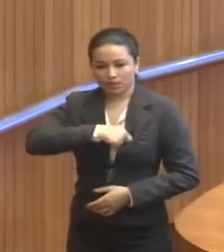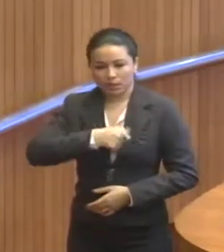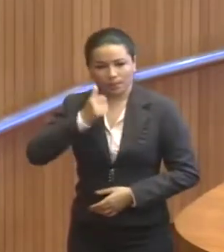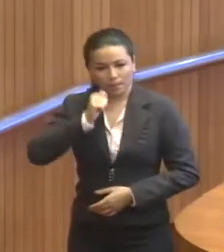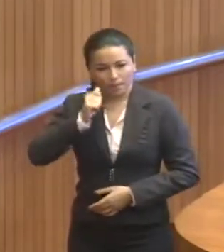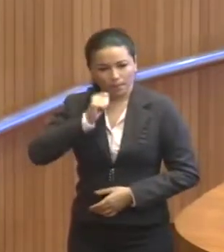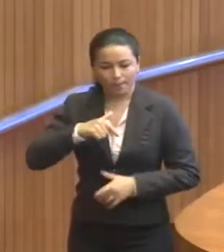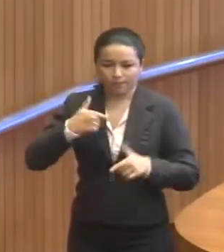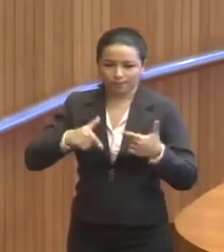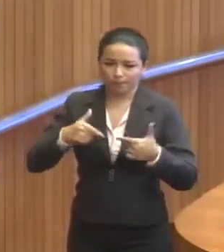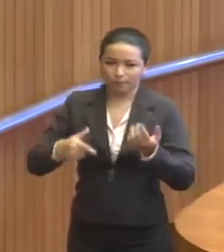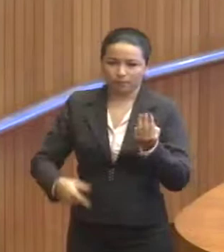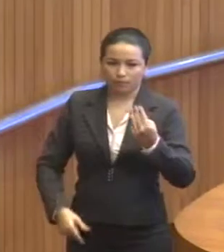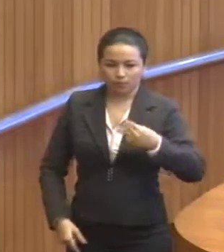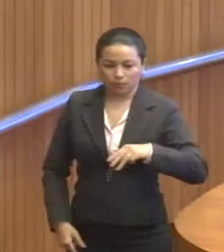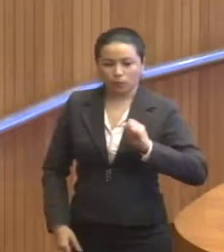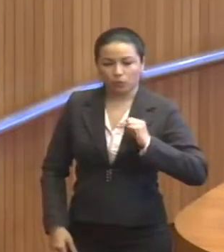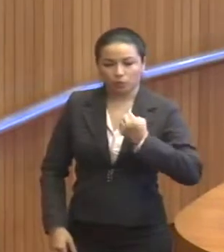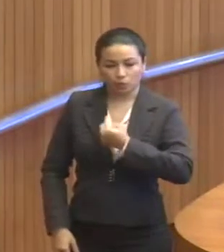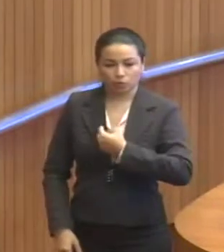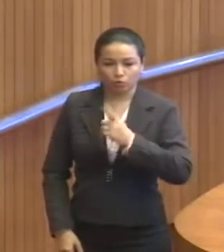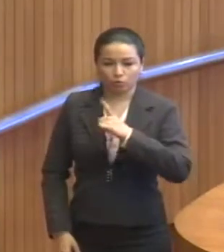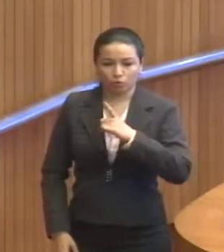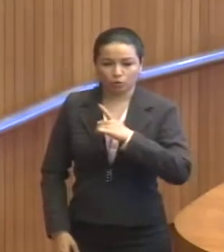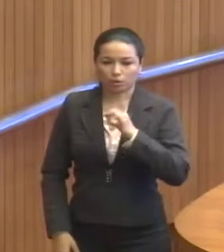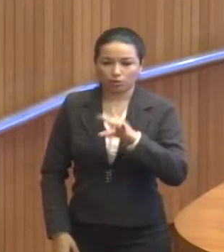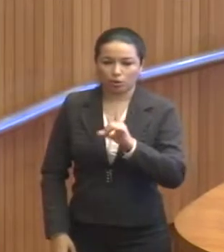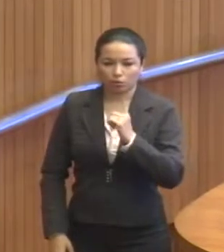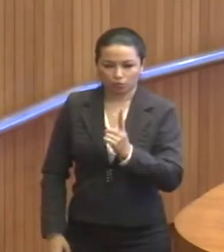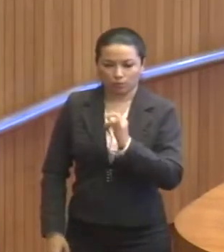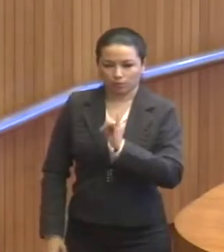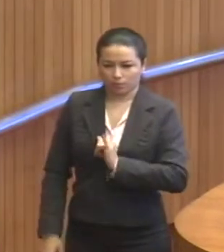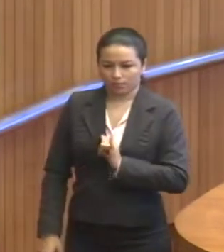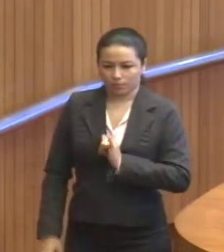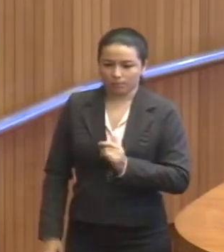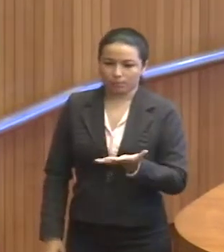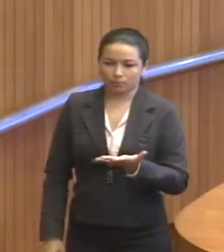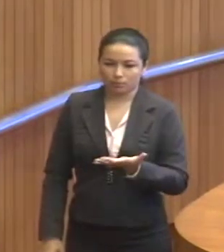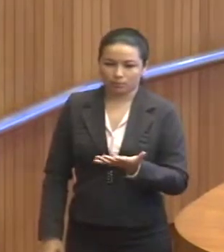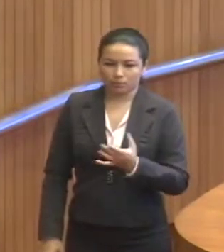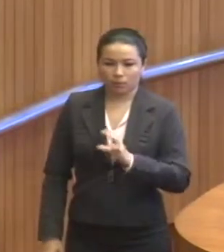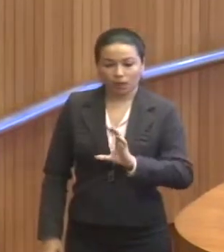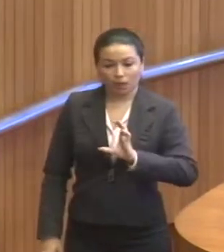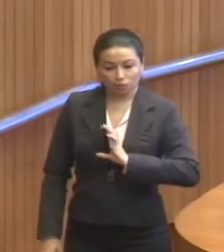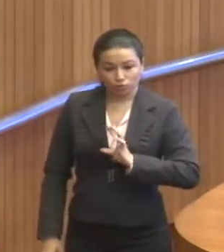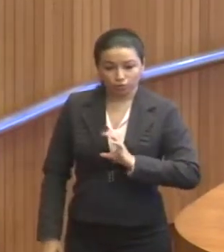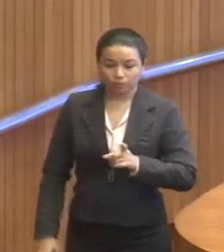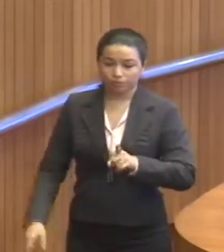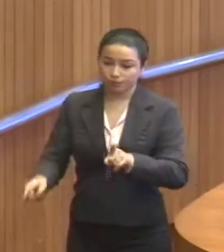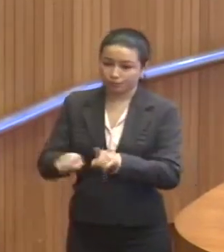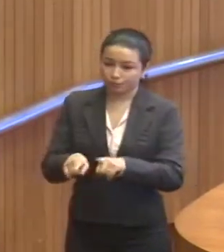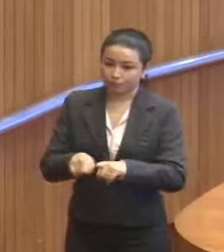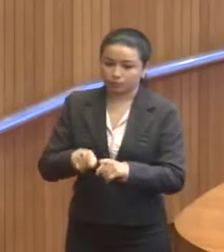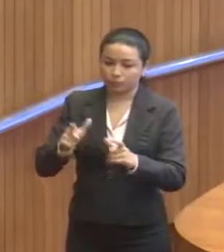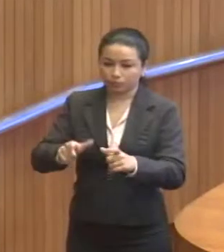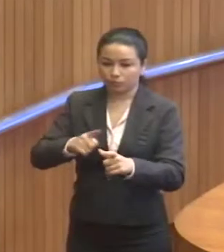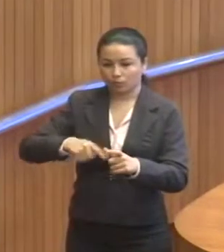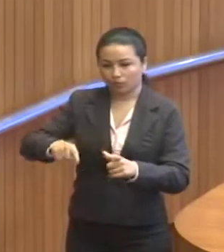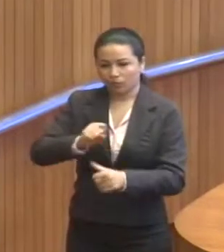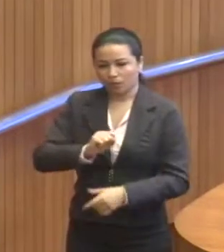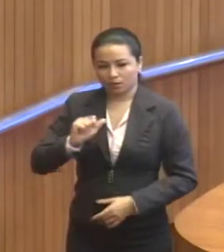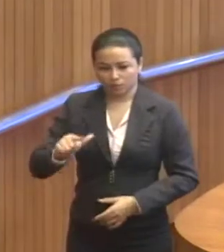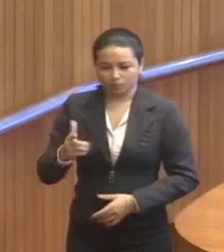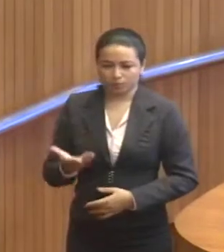delegacias da mulher funcionando no Maranhão. Nós temos apenas em Imperatriz, nós temos em Caxias e temos na cidade de